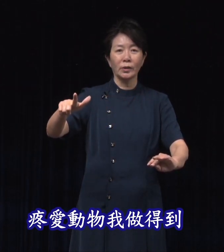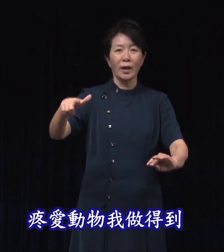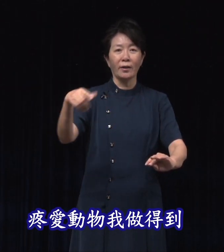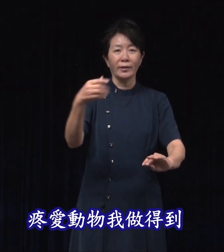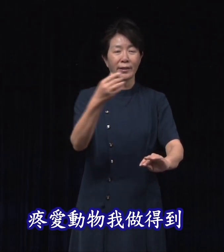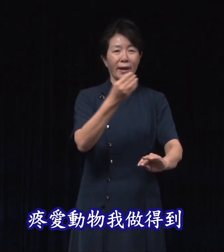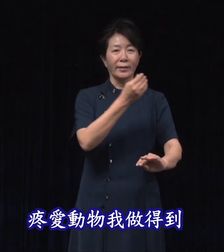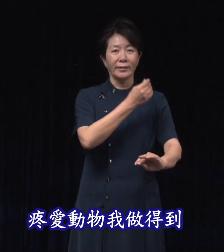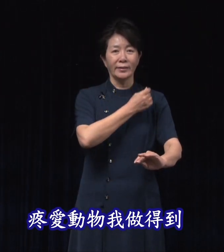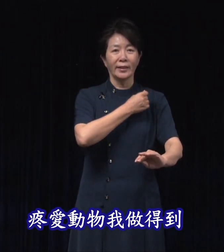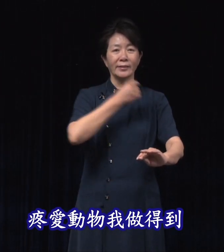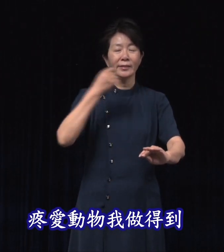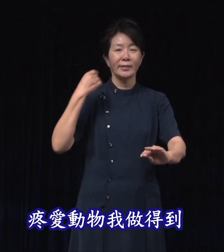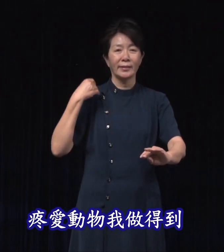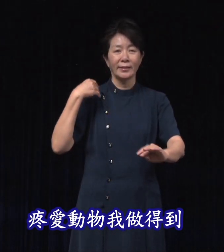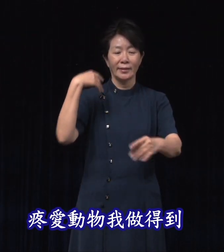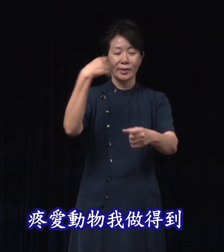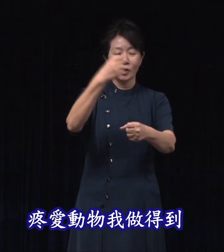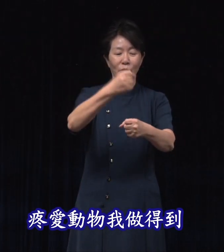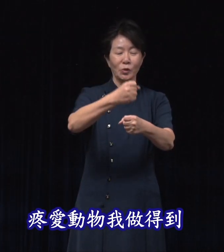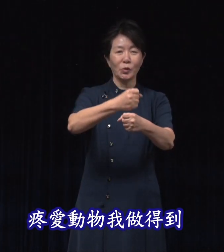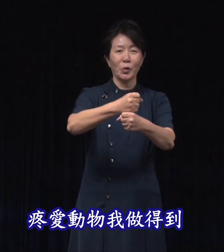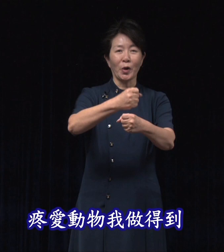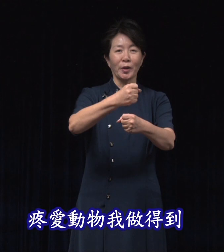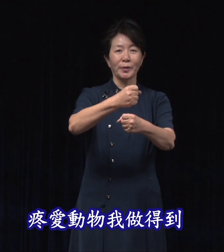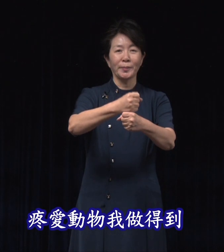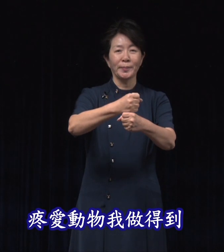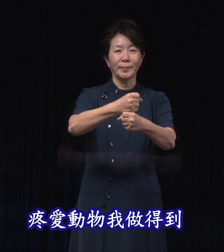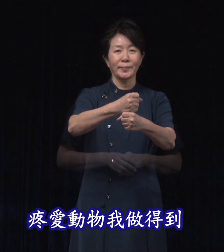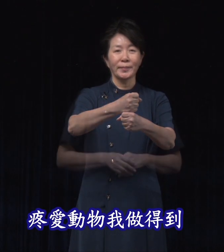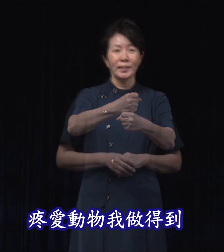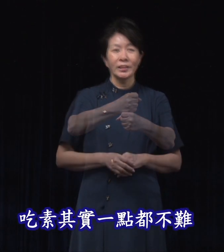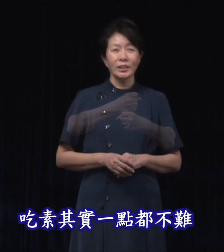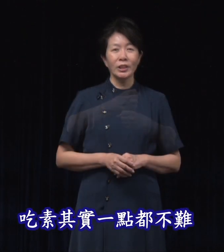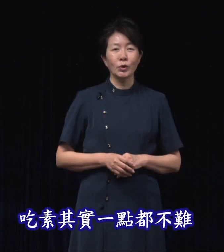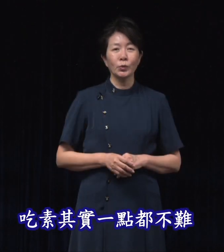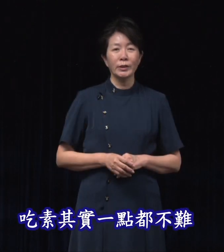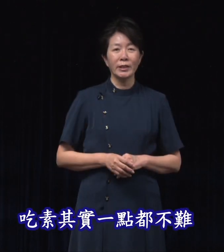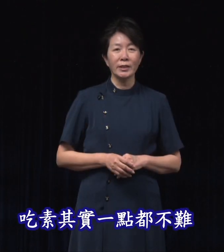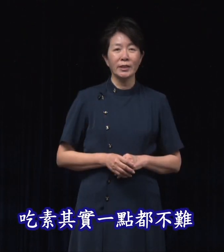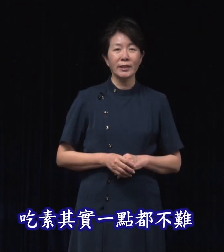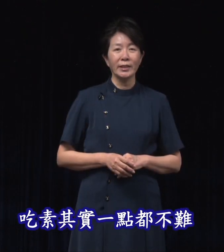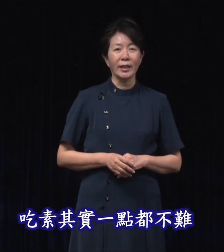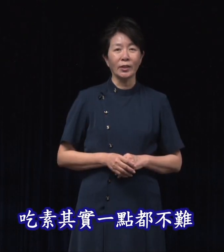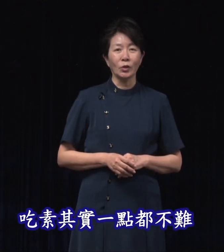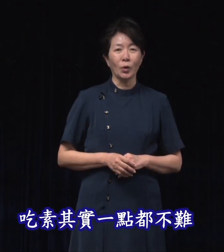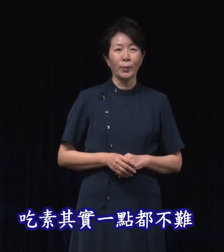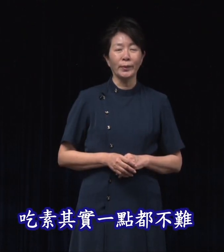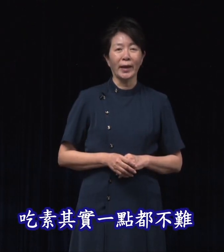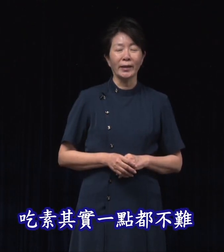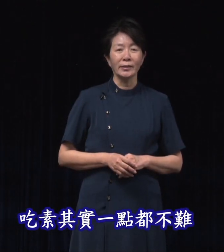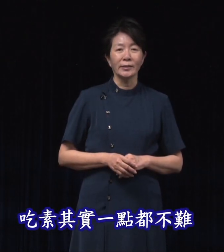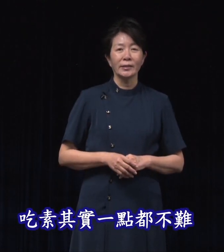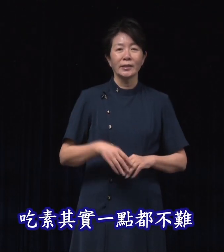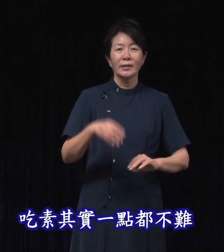一样能做。吃素其实一点都不难，